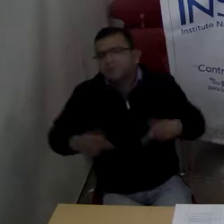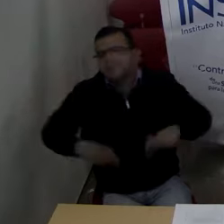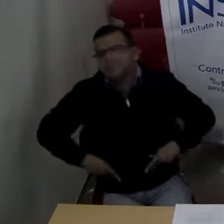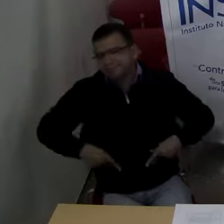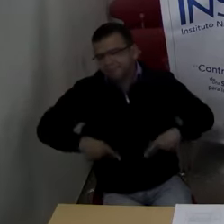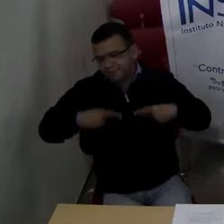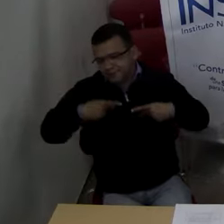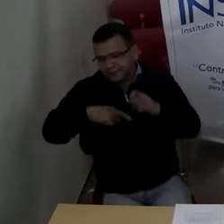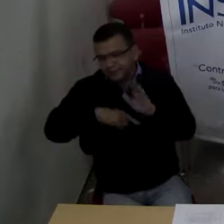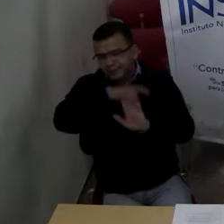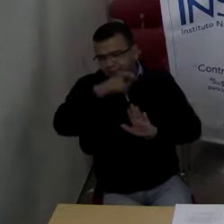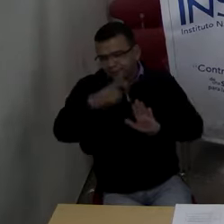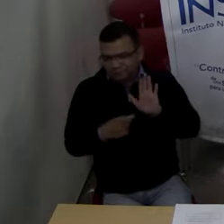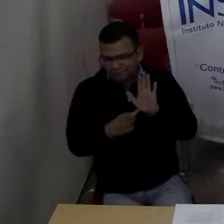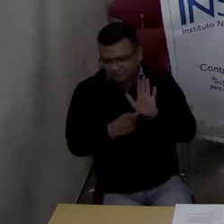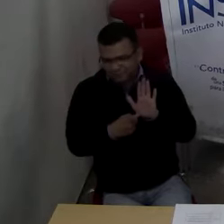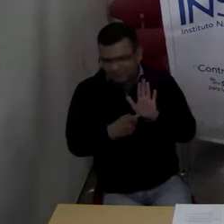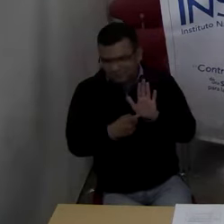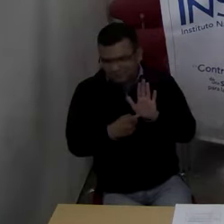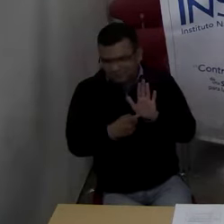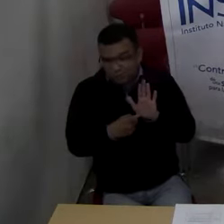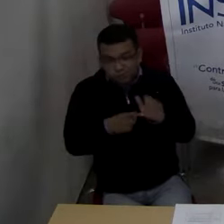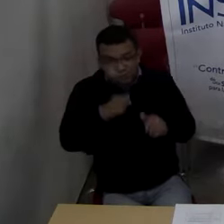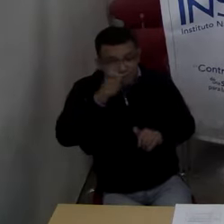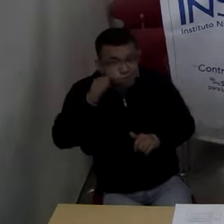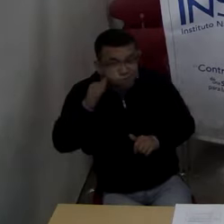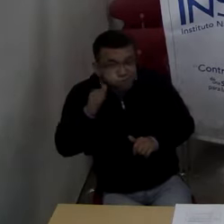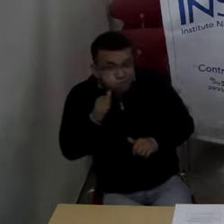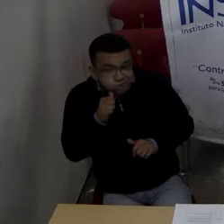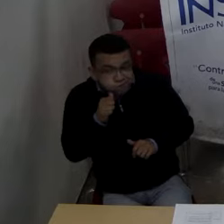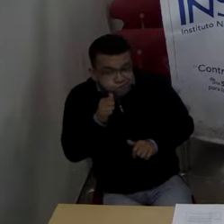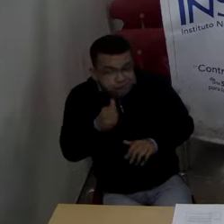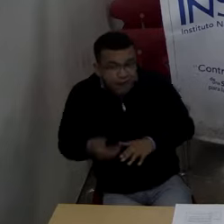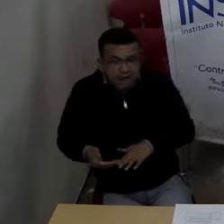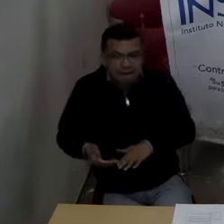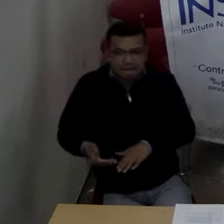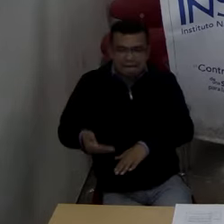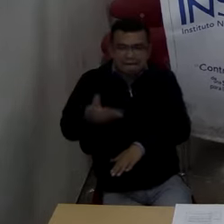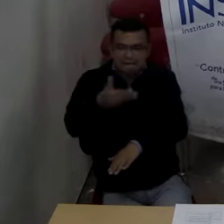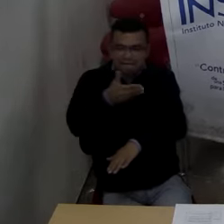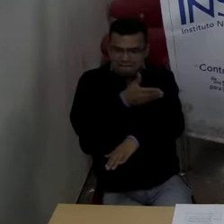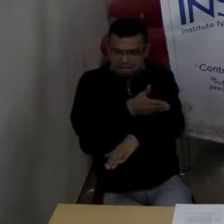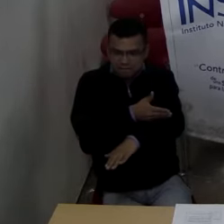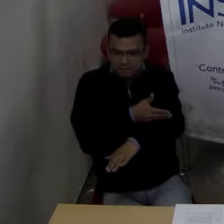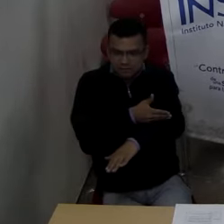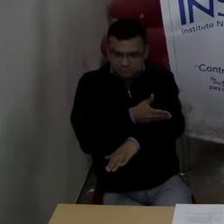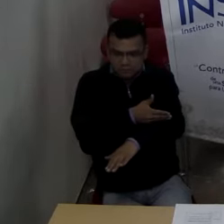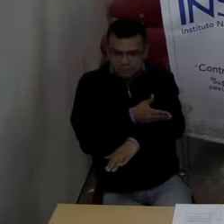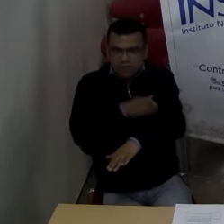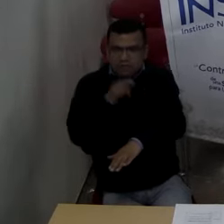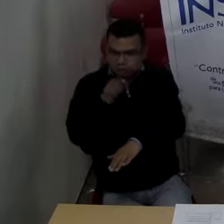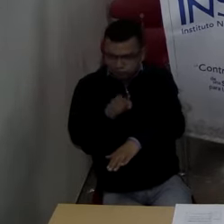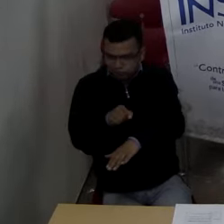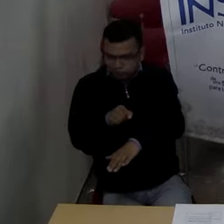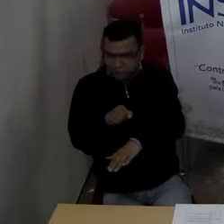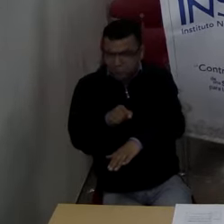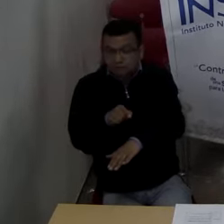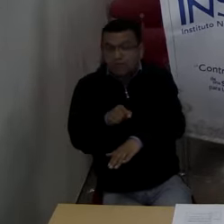desde la preconcepción, durante la gestación o el embarazo, al